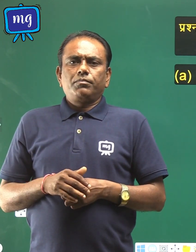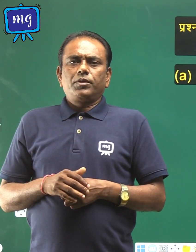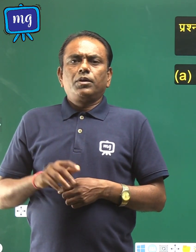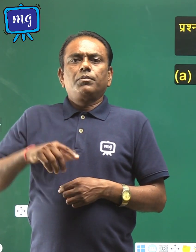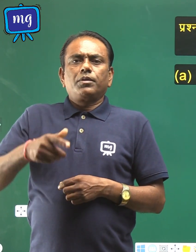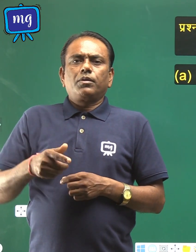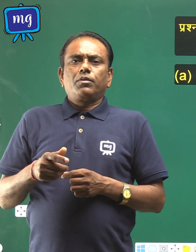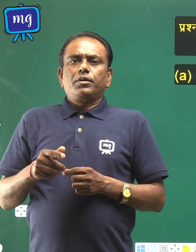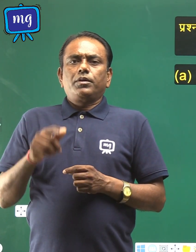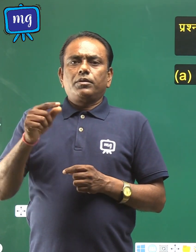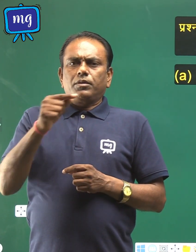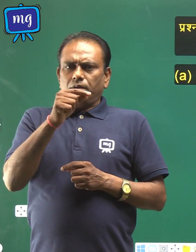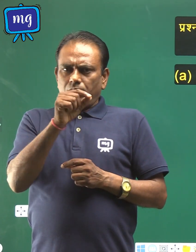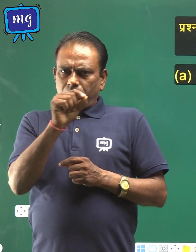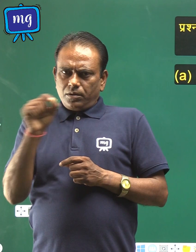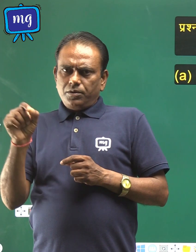फिर इस त्रिज्या का